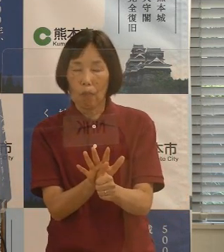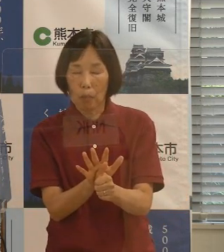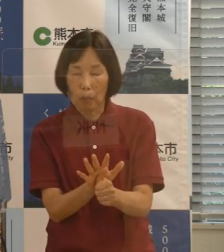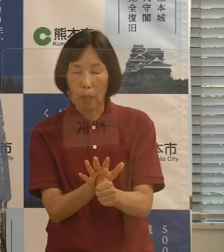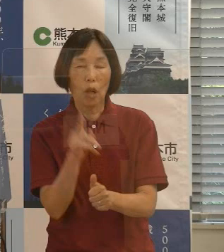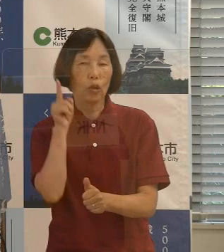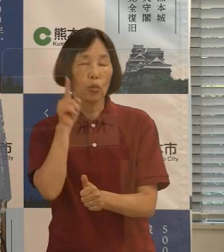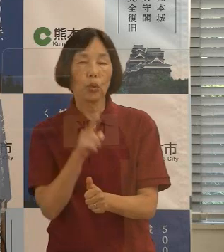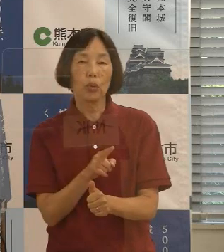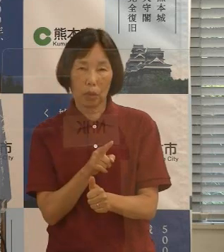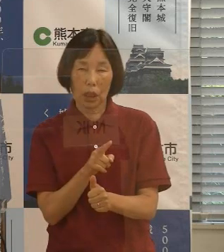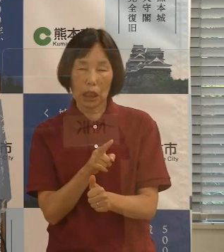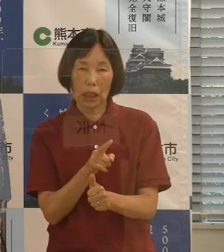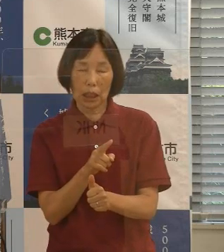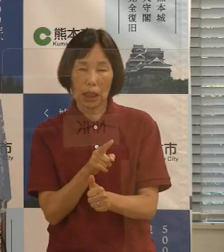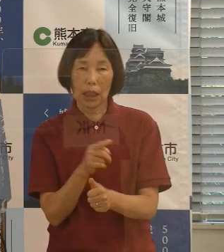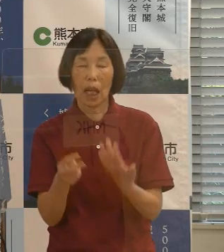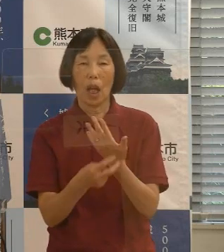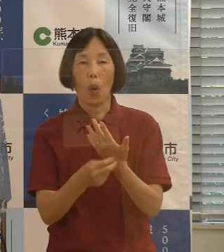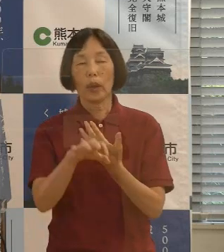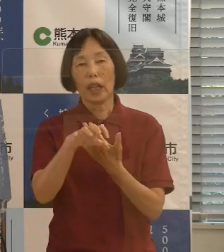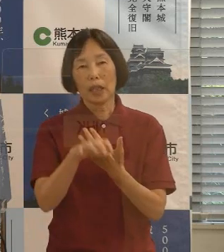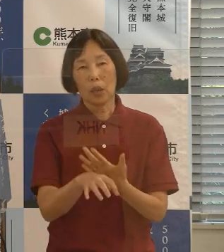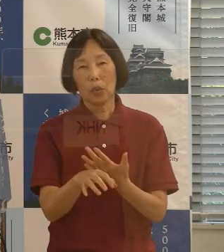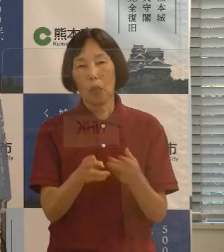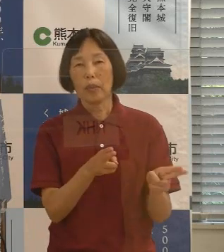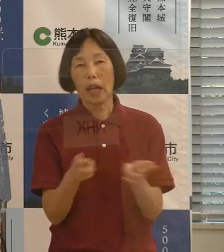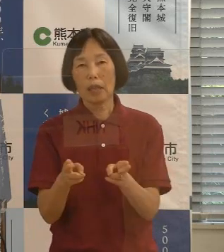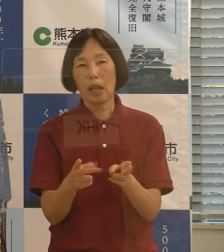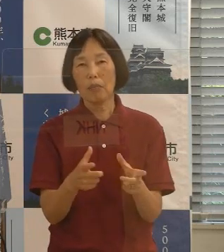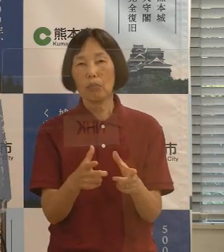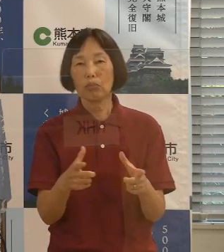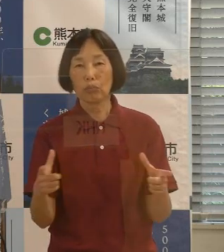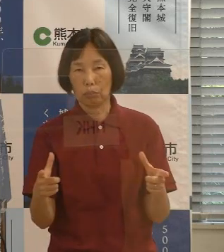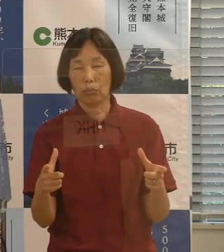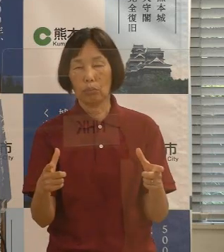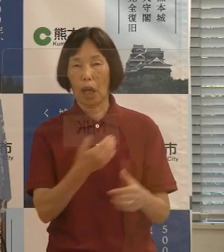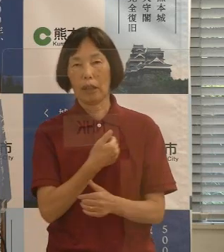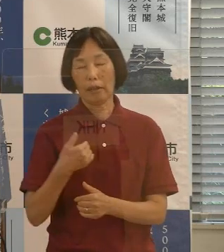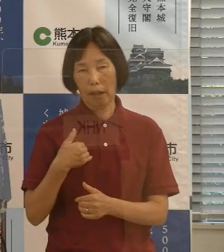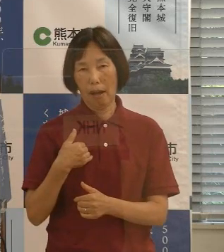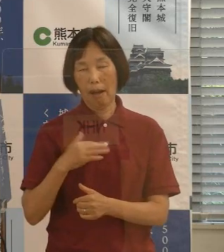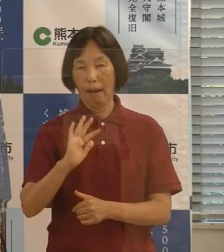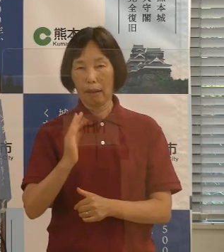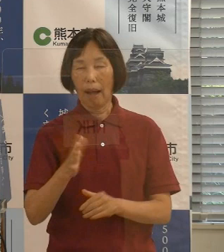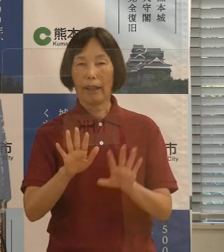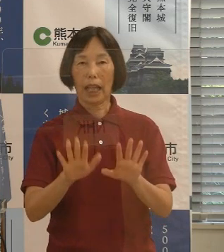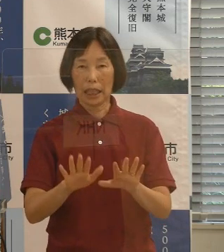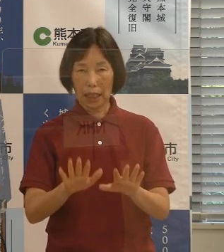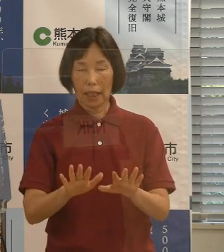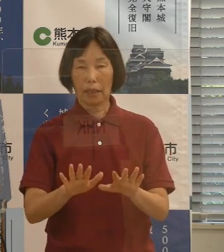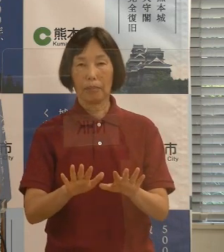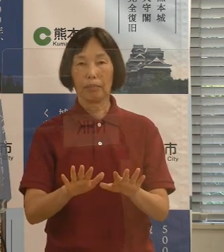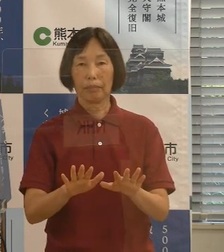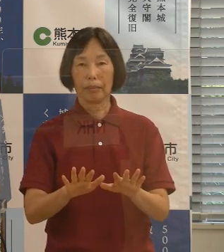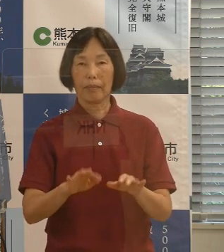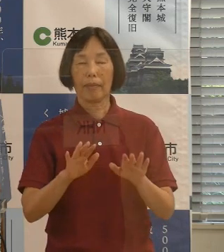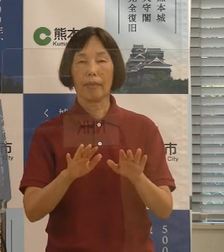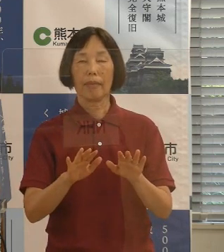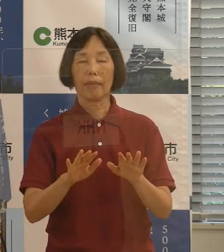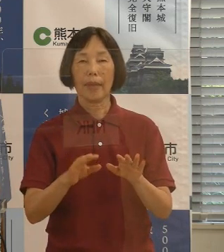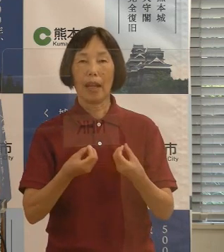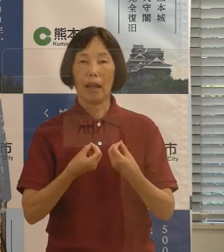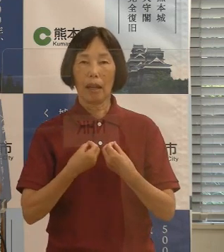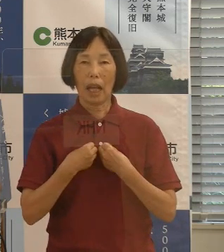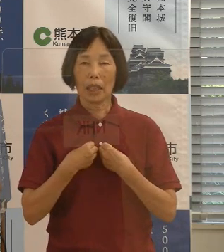に保健所の体制拡充してきました。ただ、現実はですね、今、やはり感染を